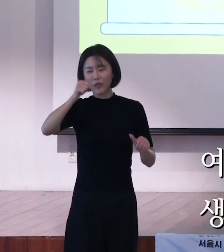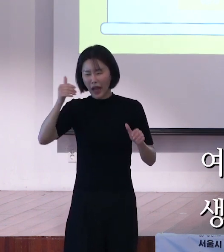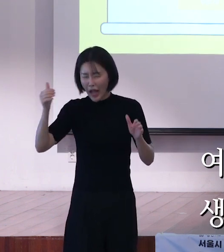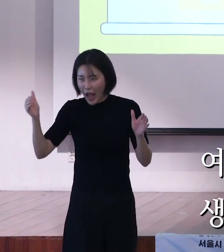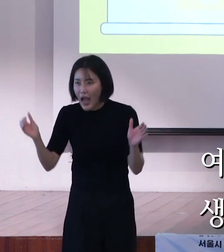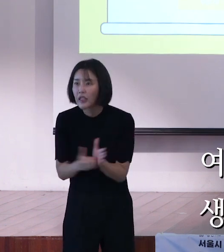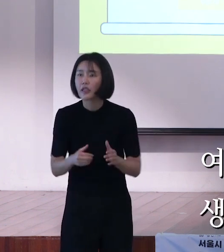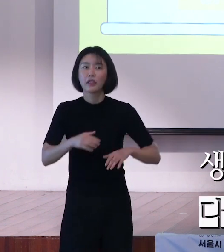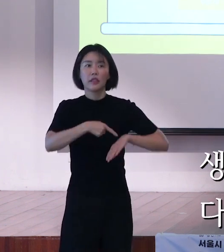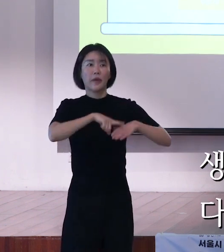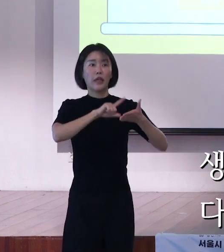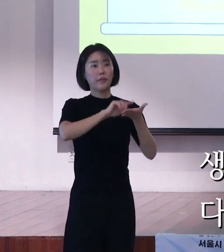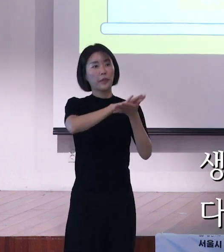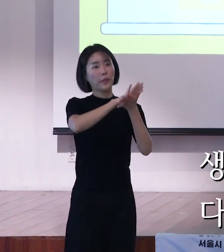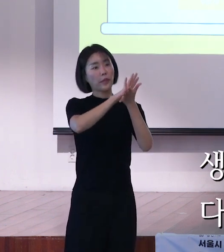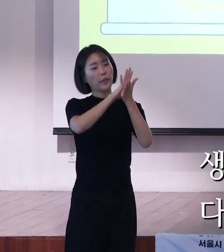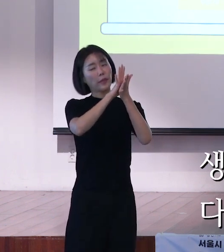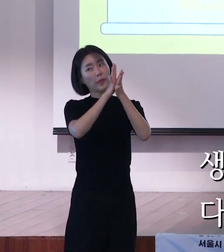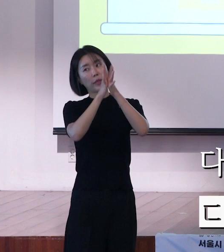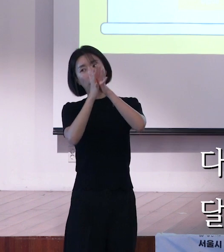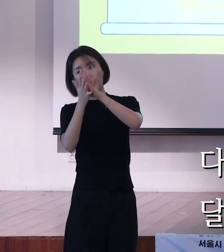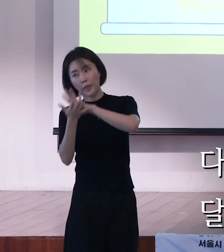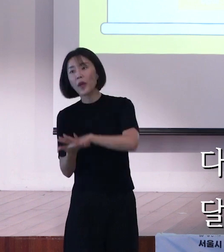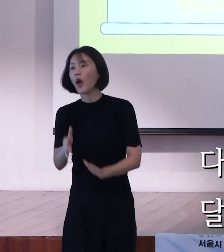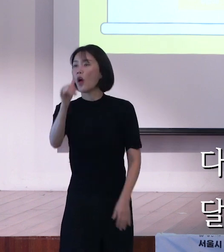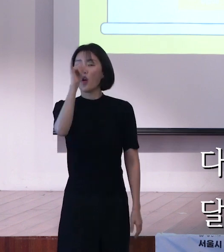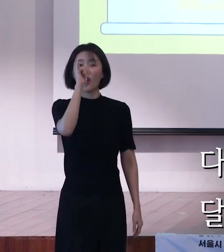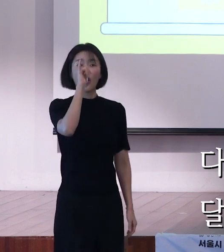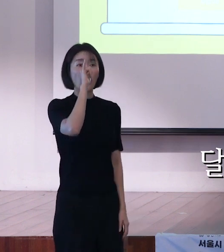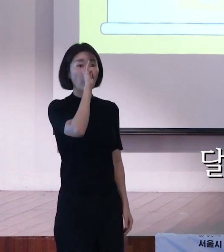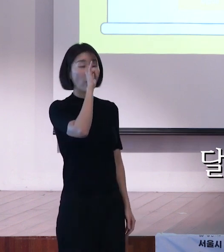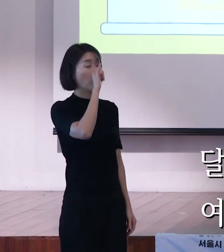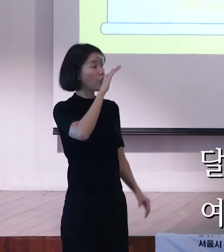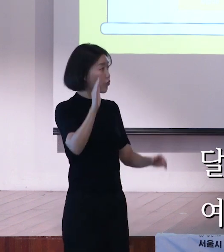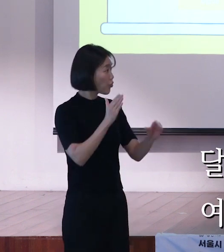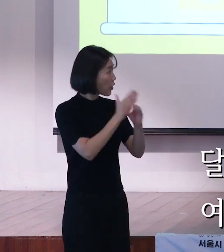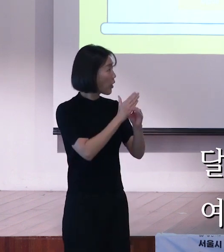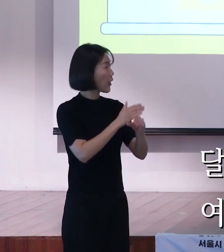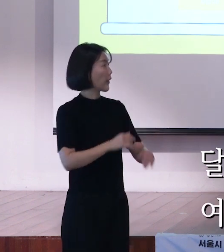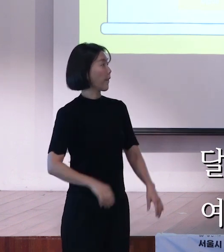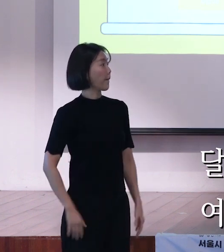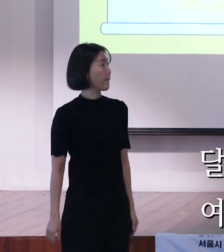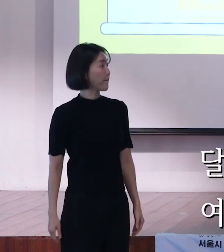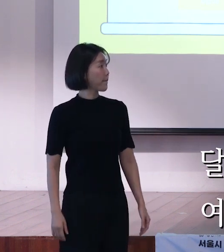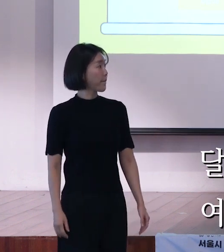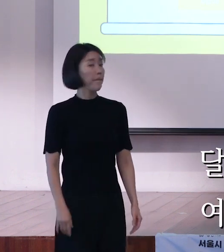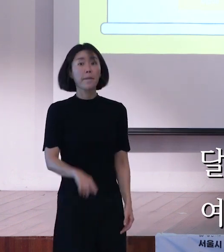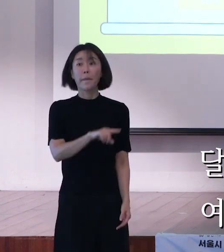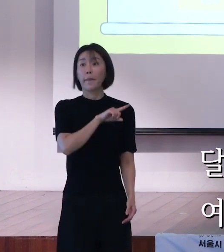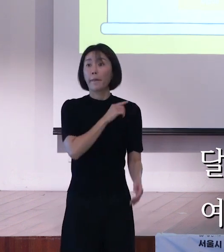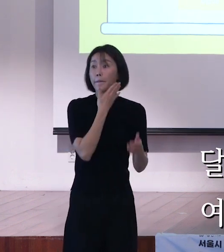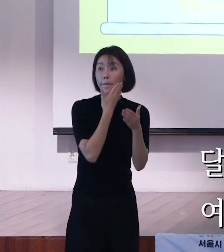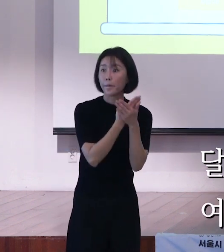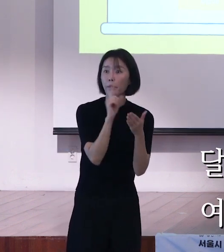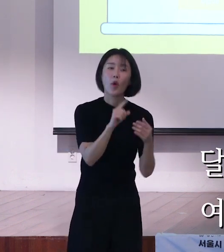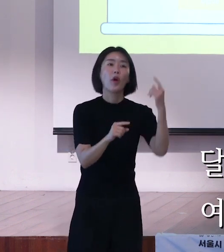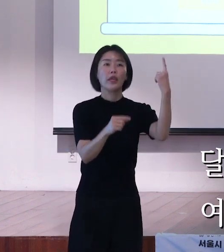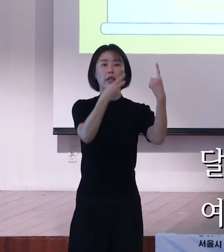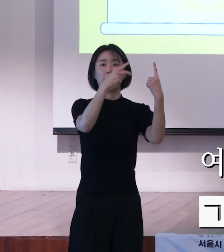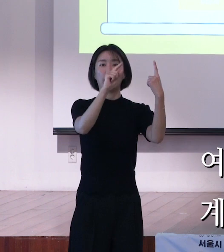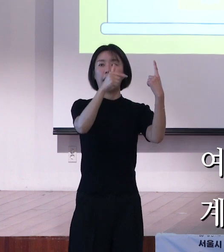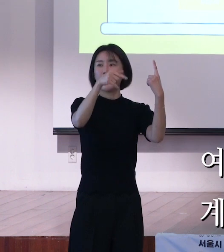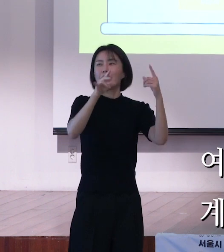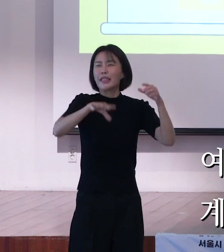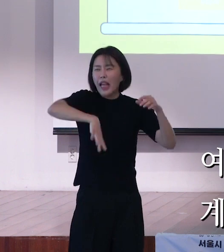이렇게 심리사회적 발달을 하게 된다고 해요. 여기에서 가장 중요한 1단계부터